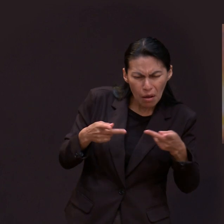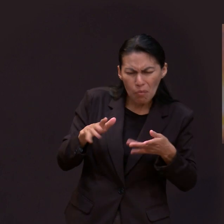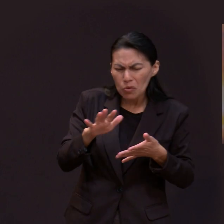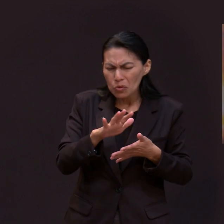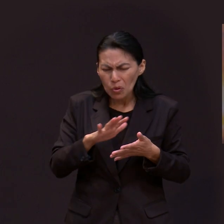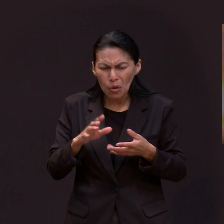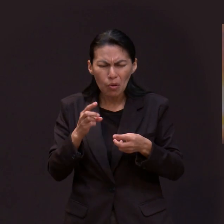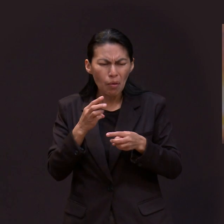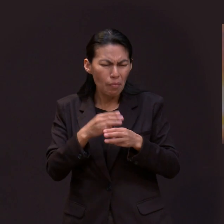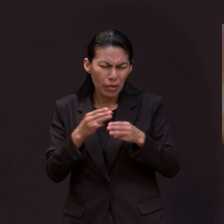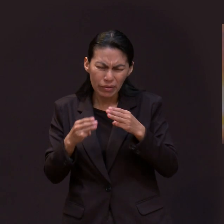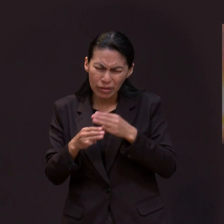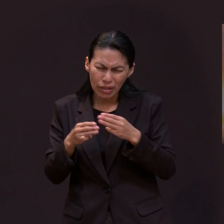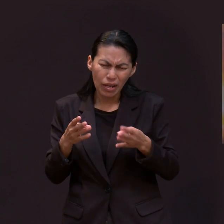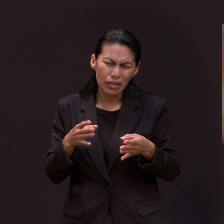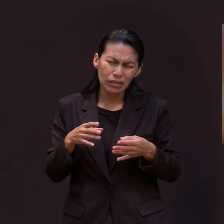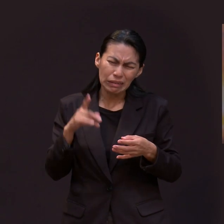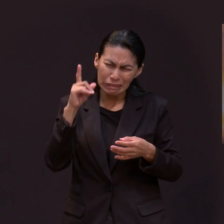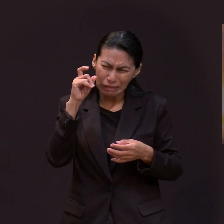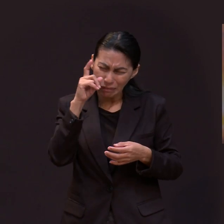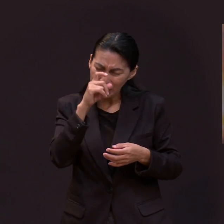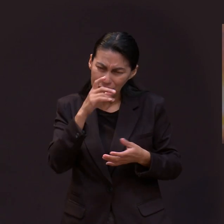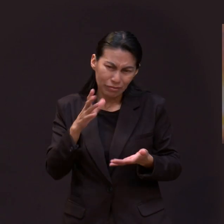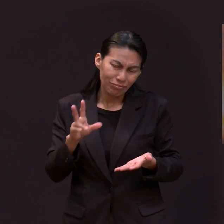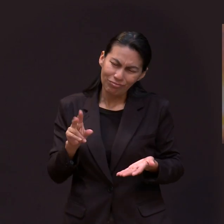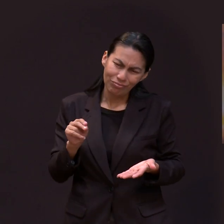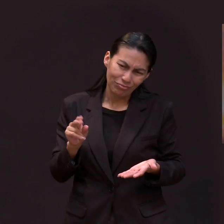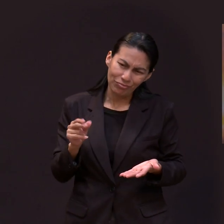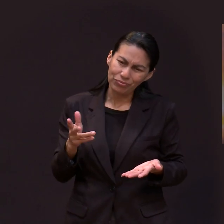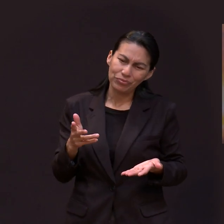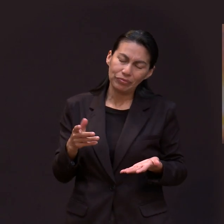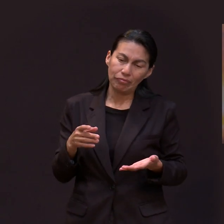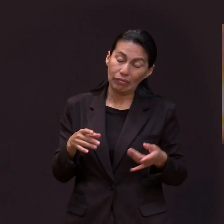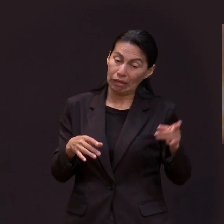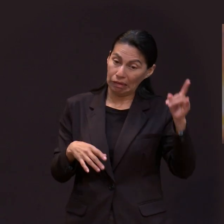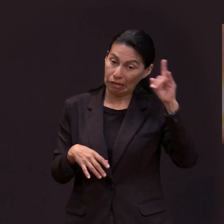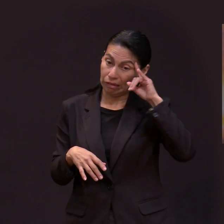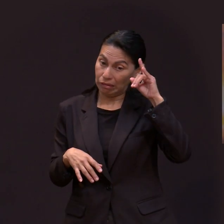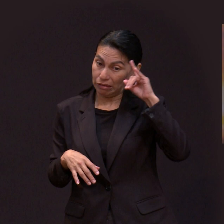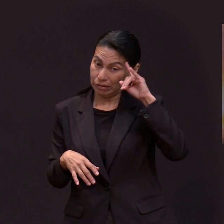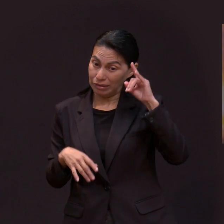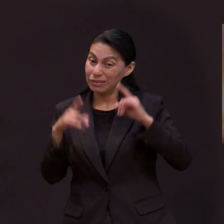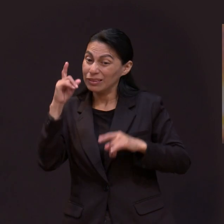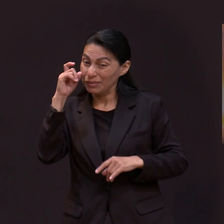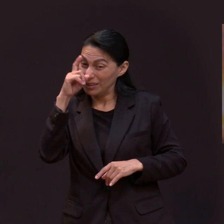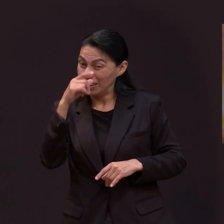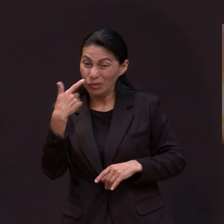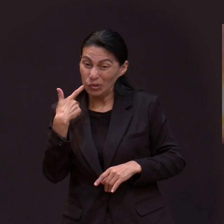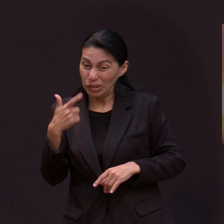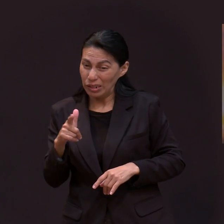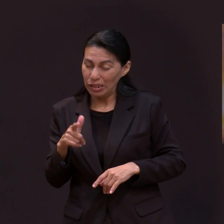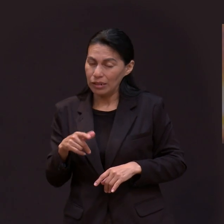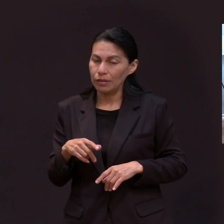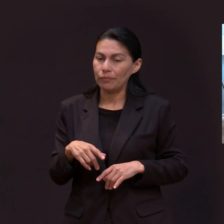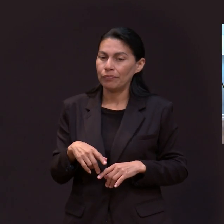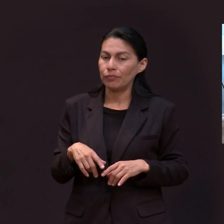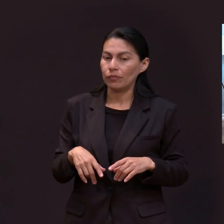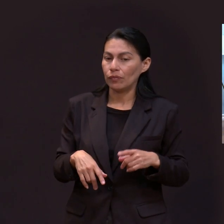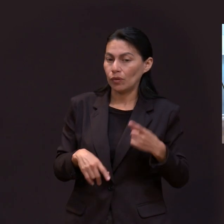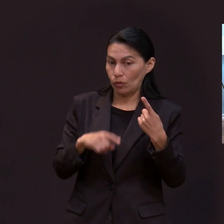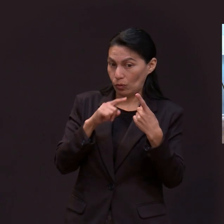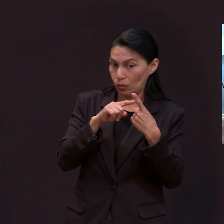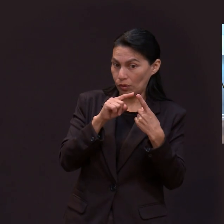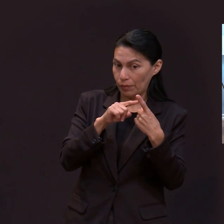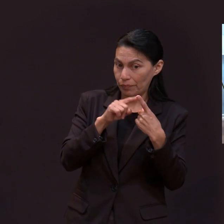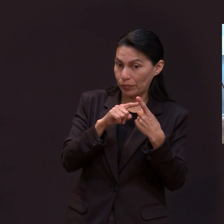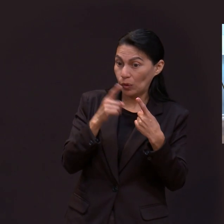preparativos los materiales como trabas no crea que es muy fácil fue siempre el enemigo pone pone cosas